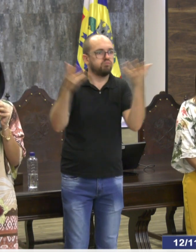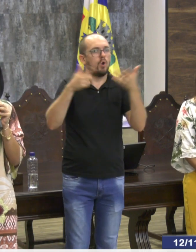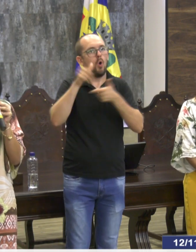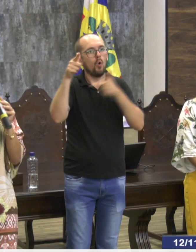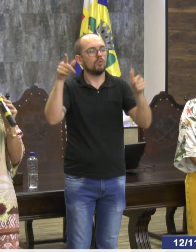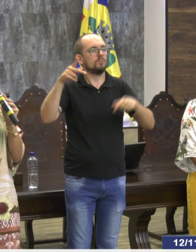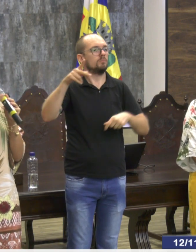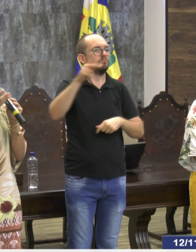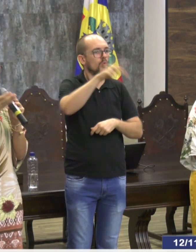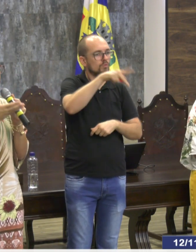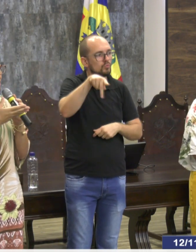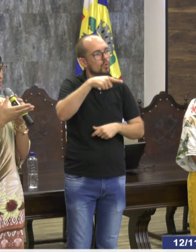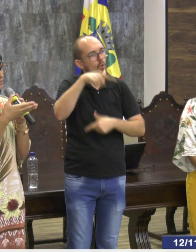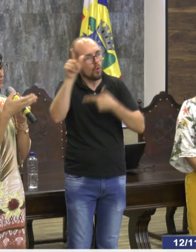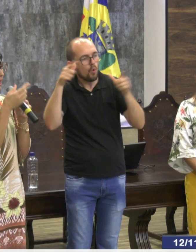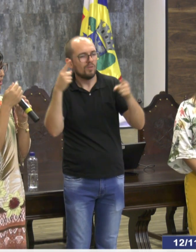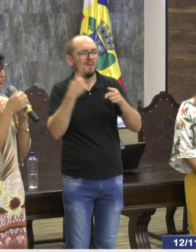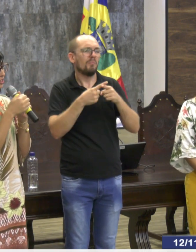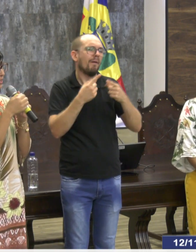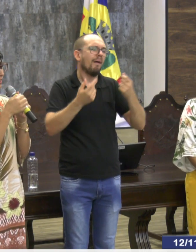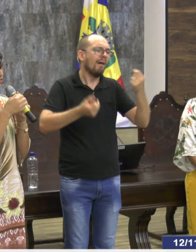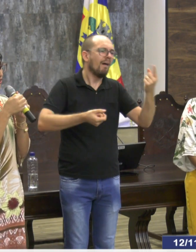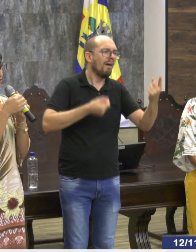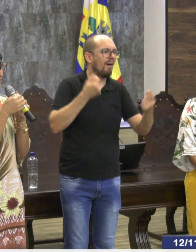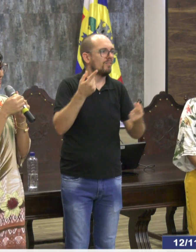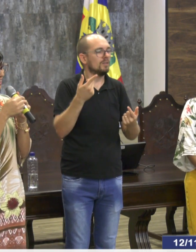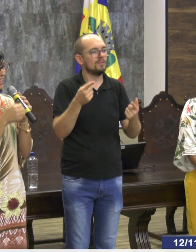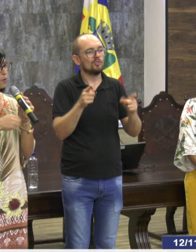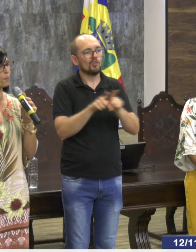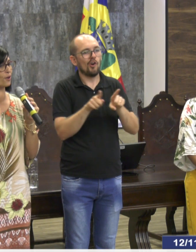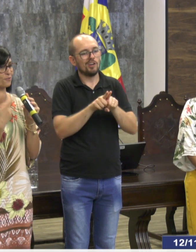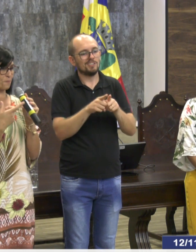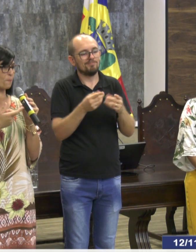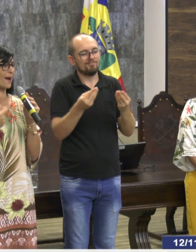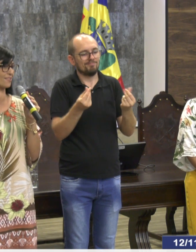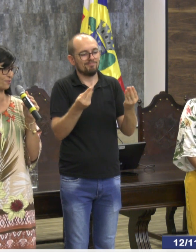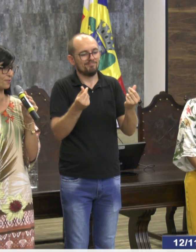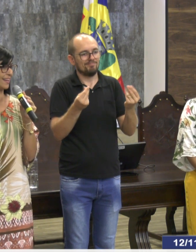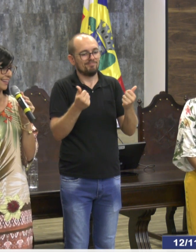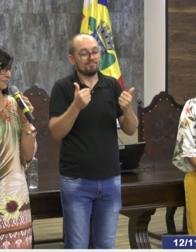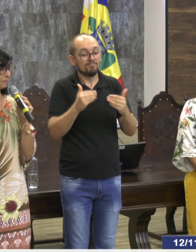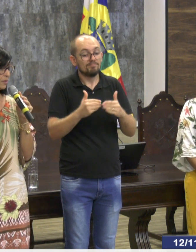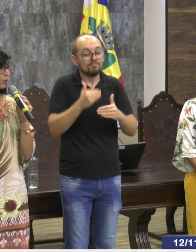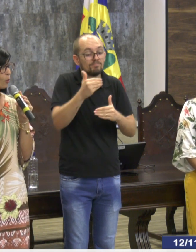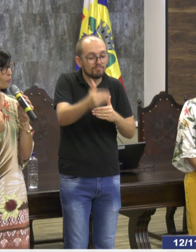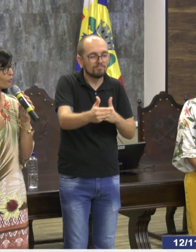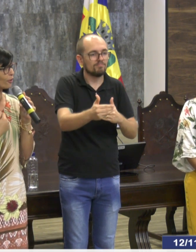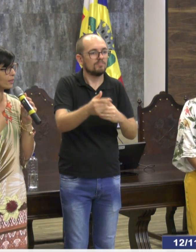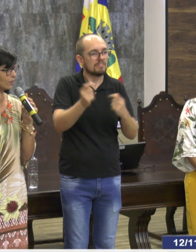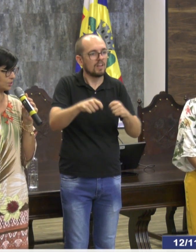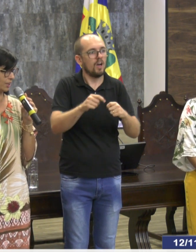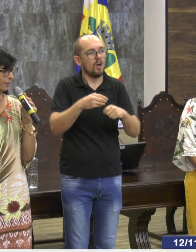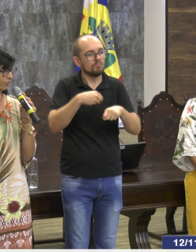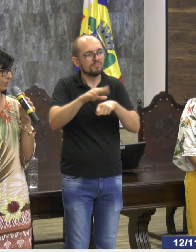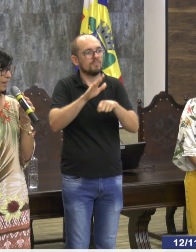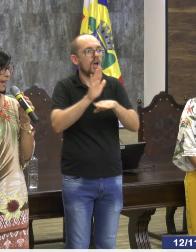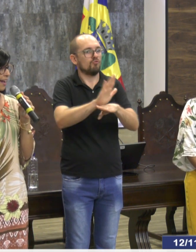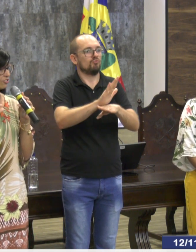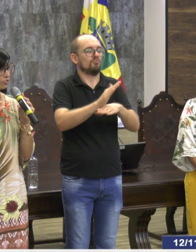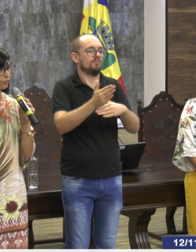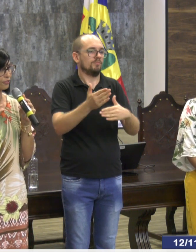colegas, porque, às vezes, a dica que a gente vai dar é o próximo passo dele. Como foi com a